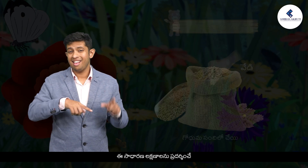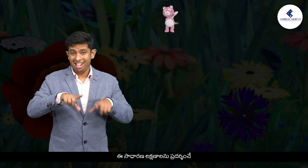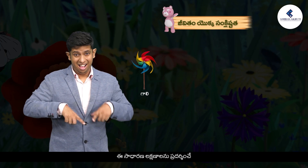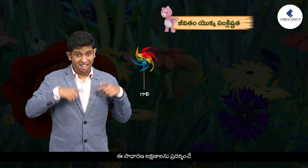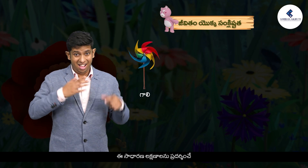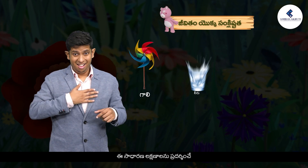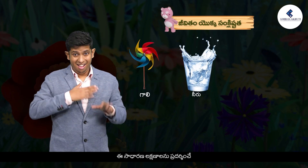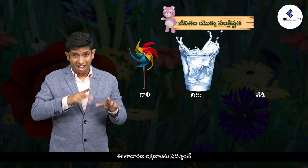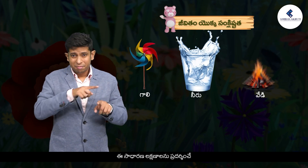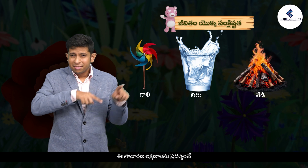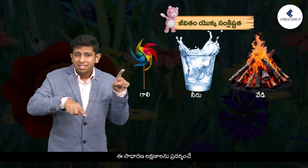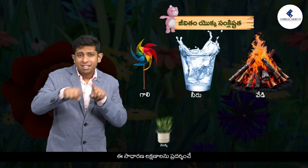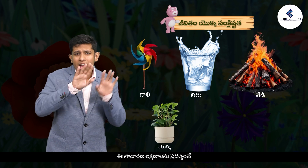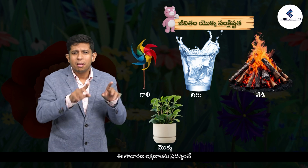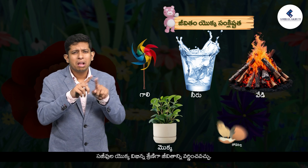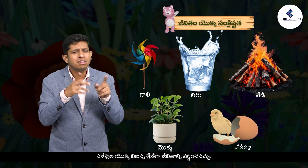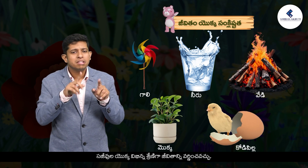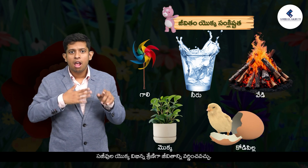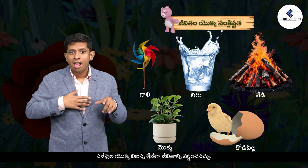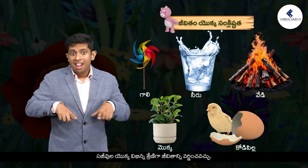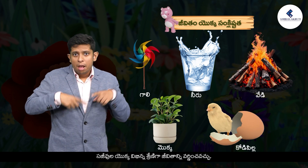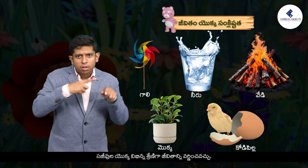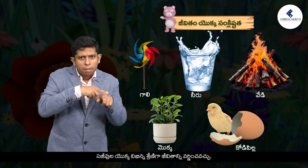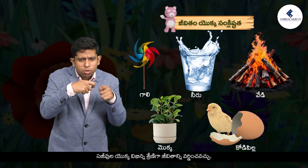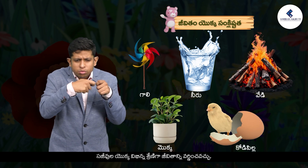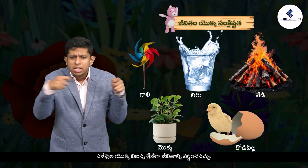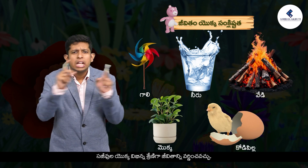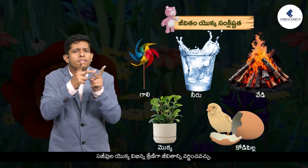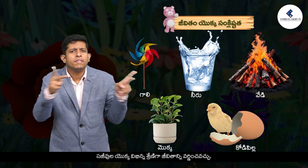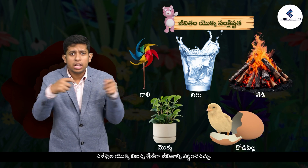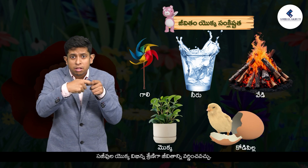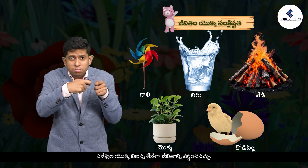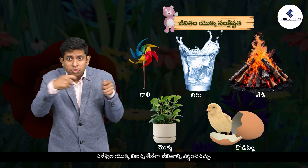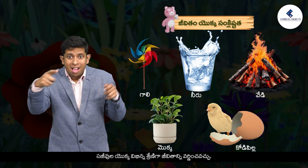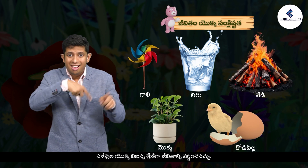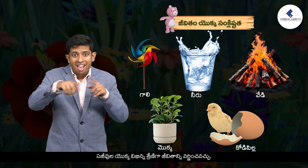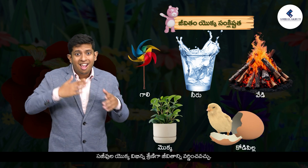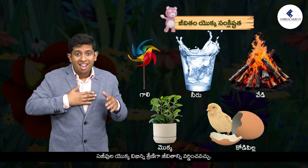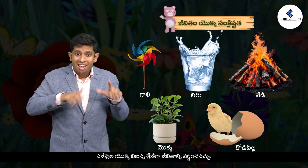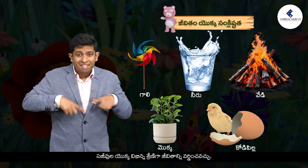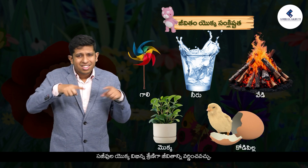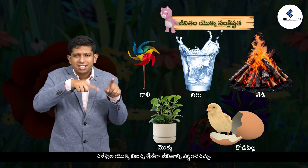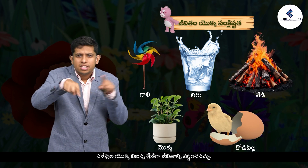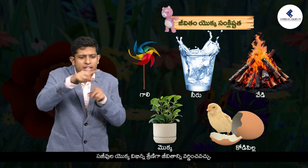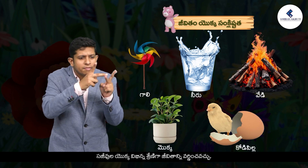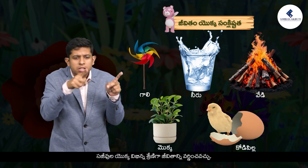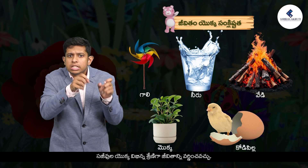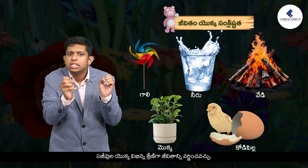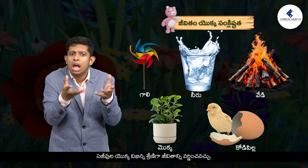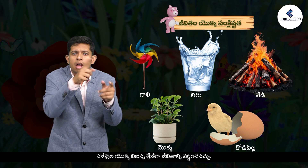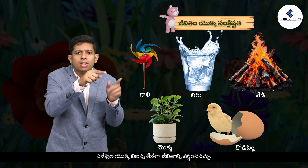ఈ సాధారణ లక్షణాలను ప్రదర్శించే సజీవుల యొక్క విభిన్న శ్రేణిగా జీవితాన్ని వర్ణించవచ్చు.